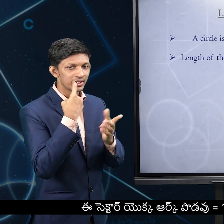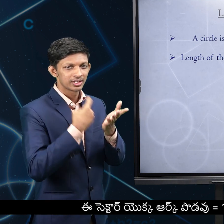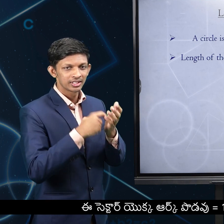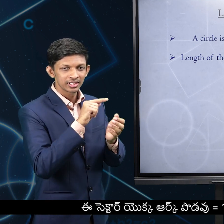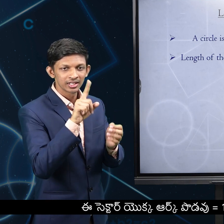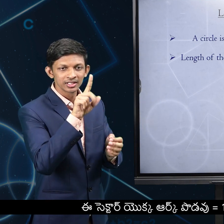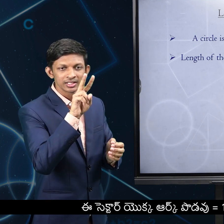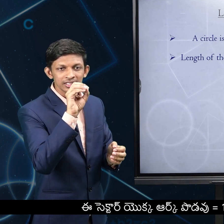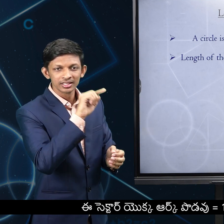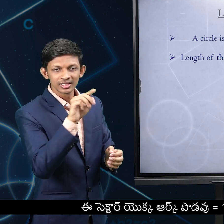ఈక్వల్ టు